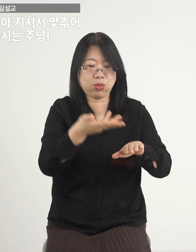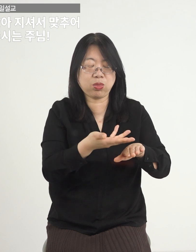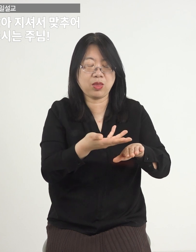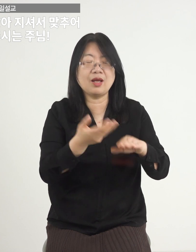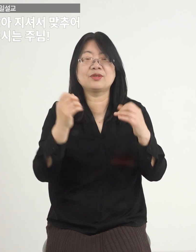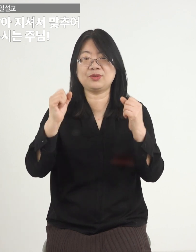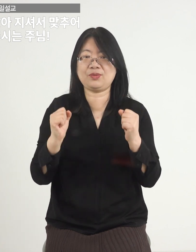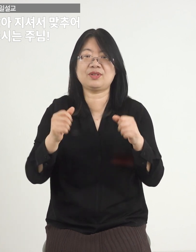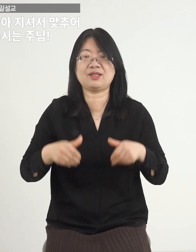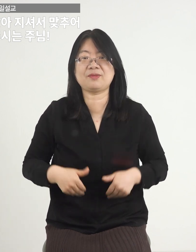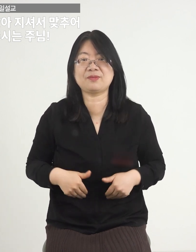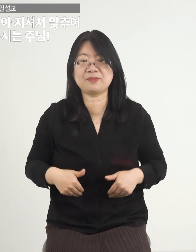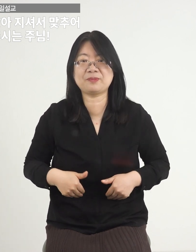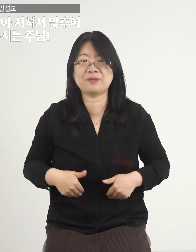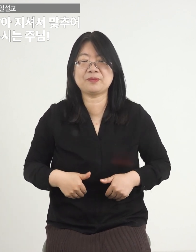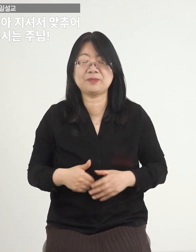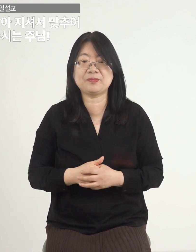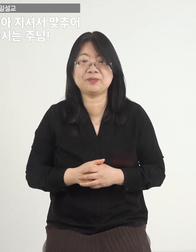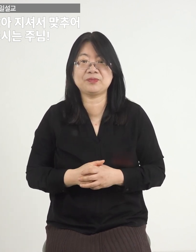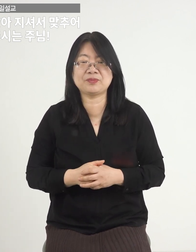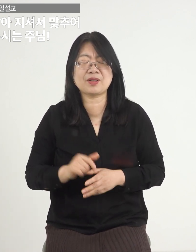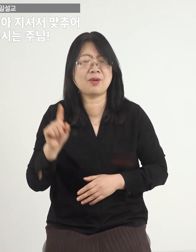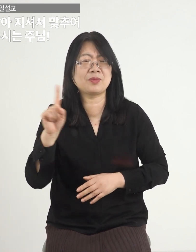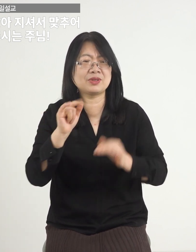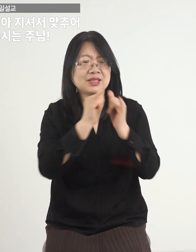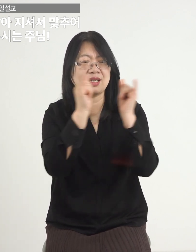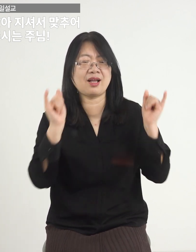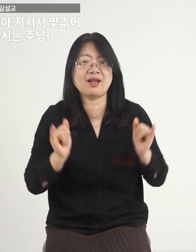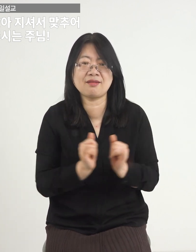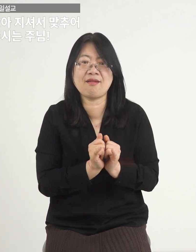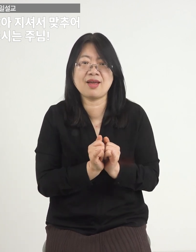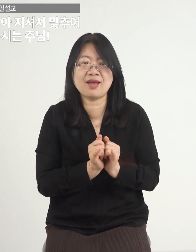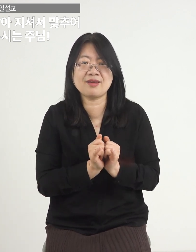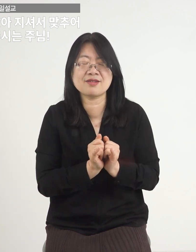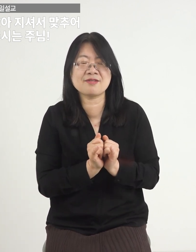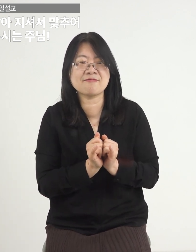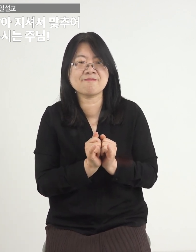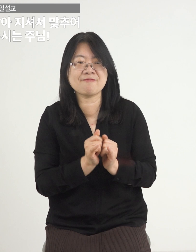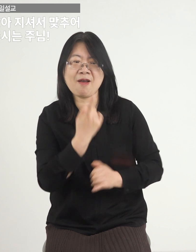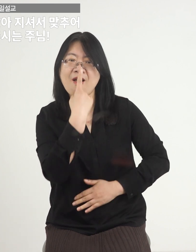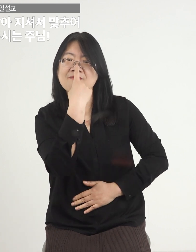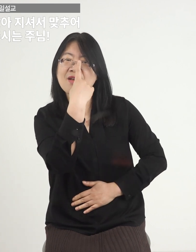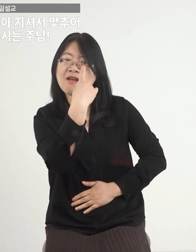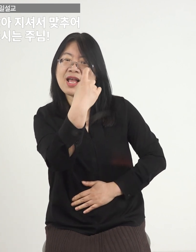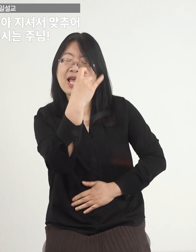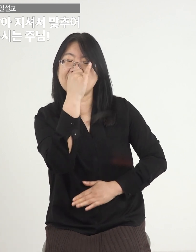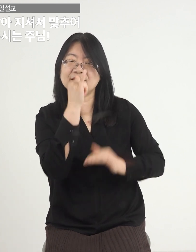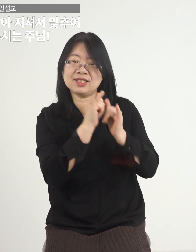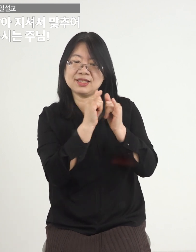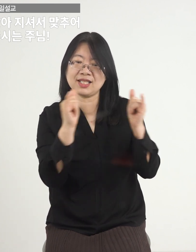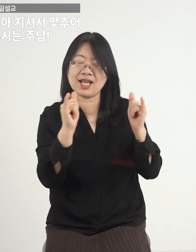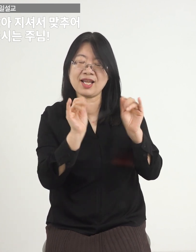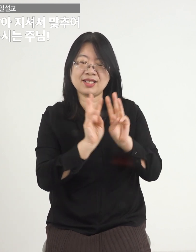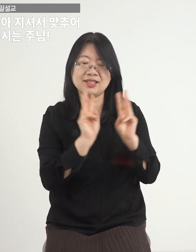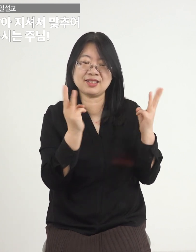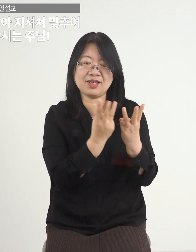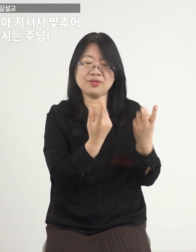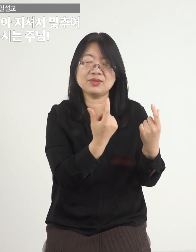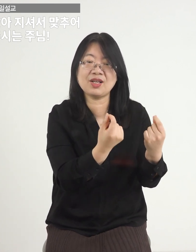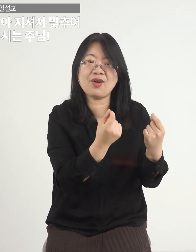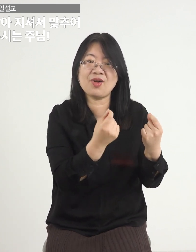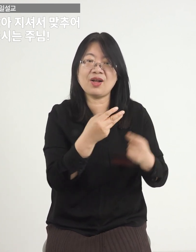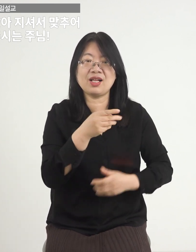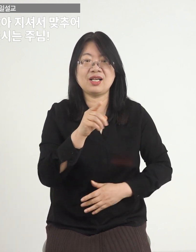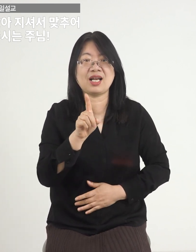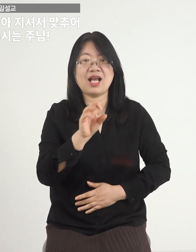하향성의 존재가 돼야 돼요. 무슨 사회에 무슨 럭셔리한 있는 자들의 클럽처럼